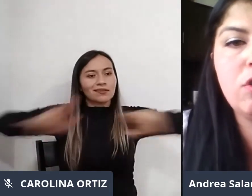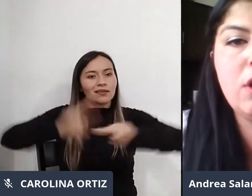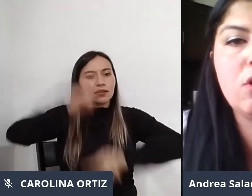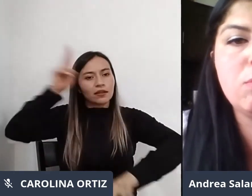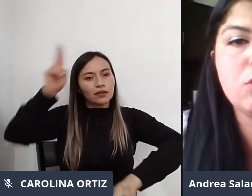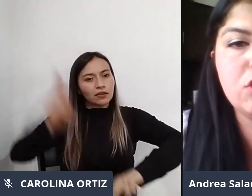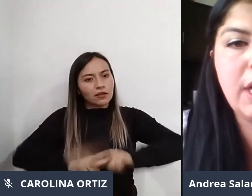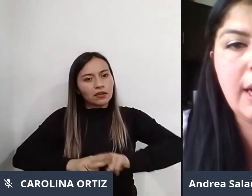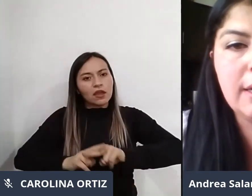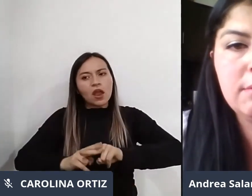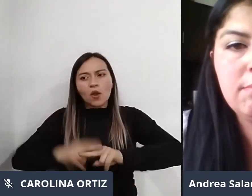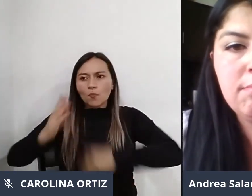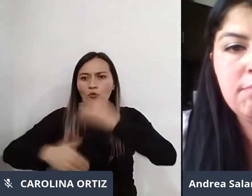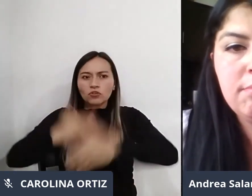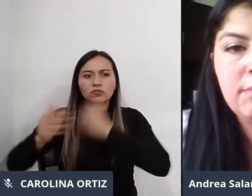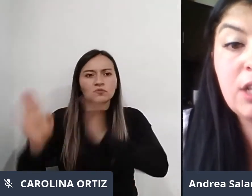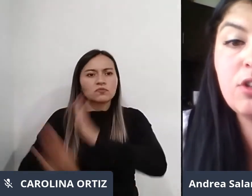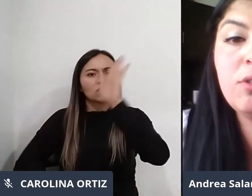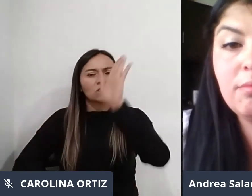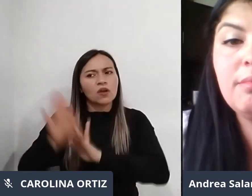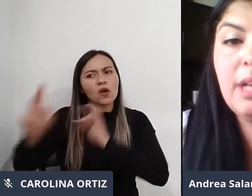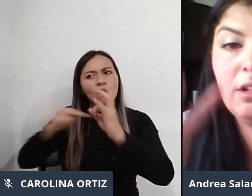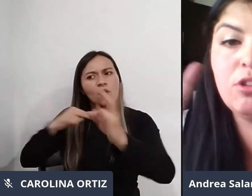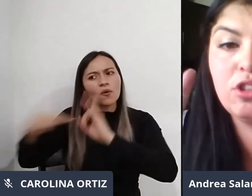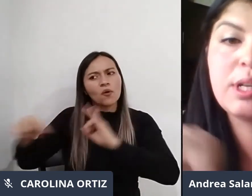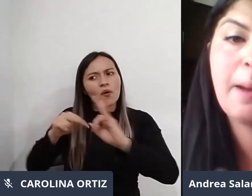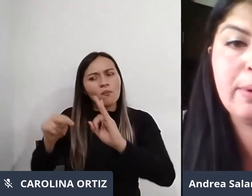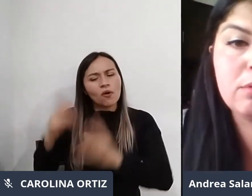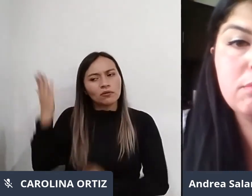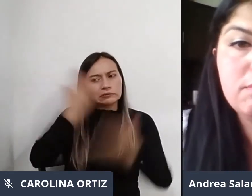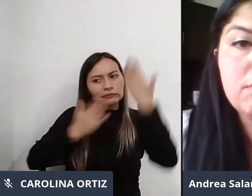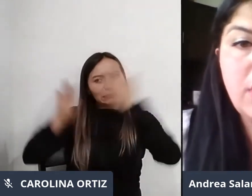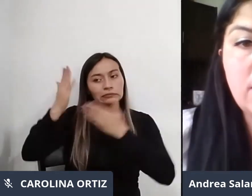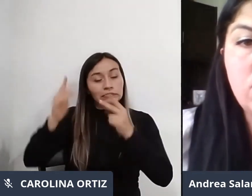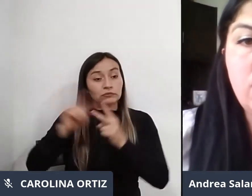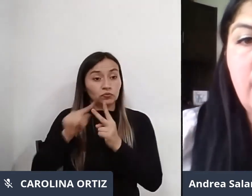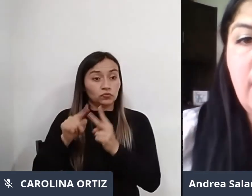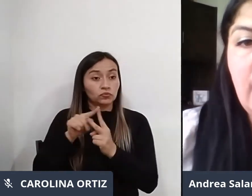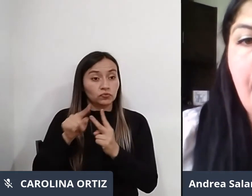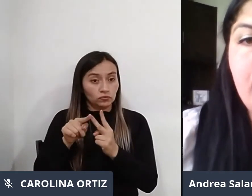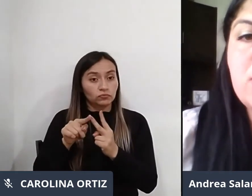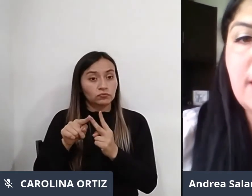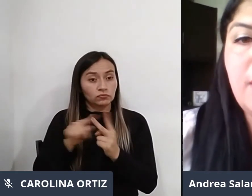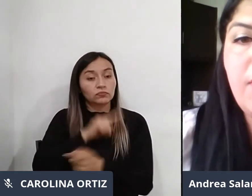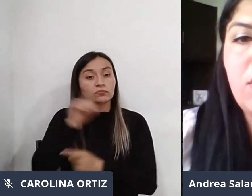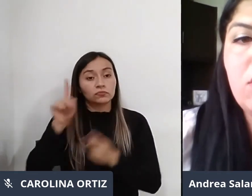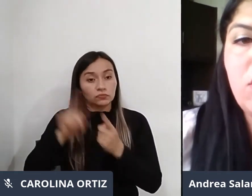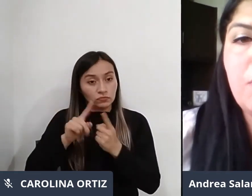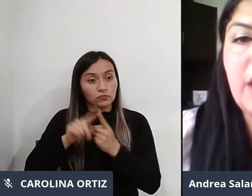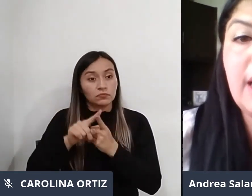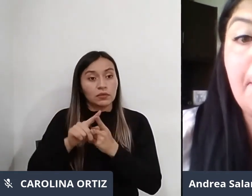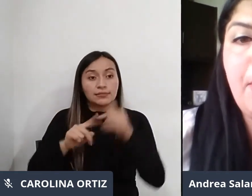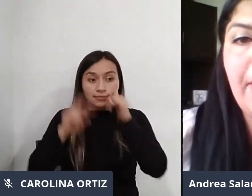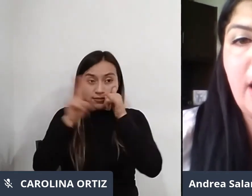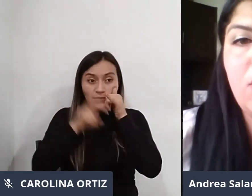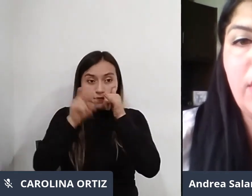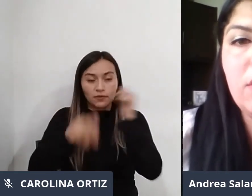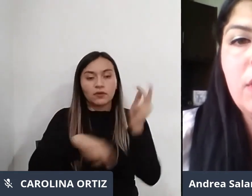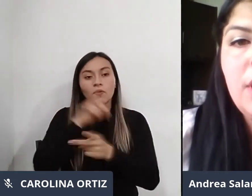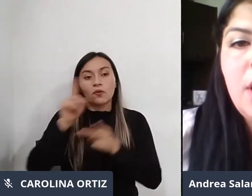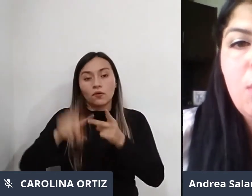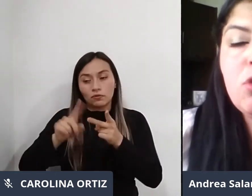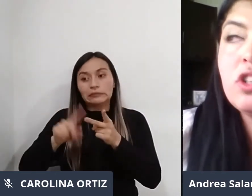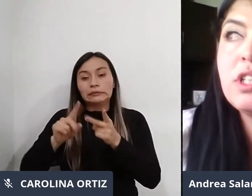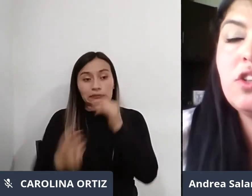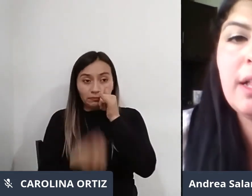hemos construido como sociedad. Eso en los dos campos, tanto en el campo científico como en el campo